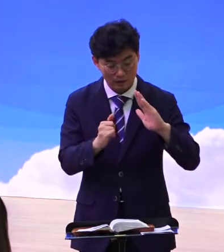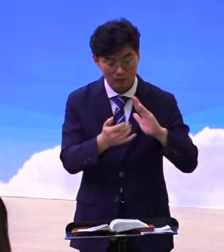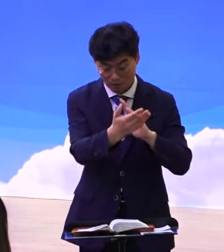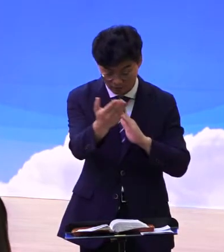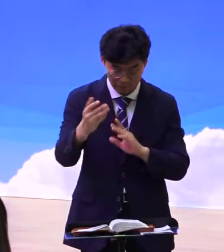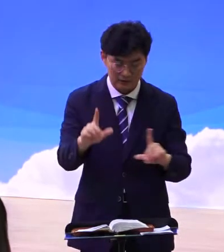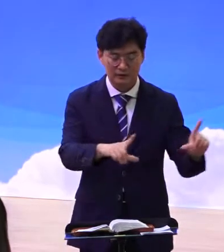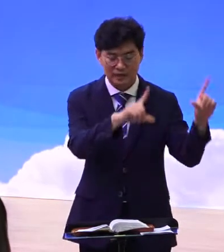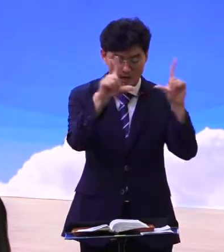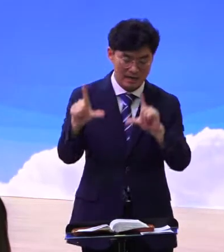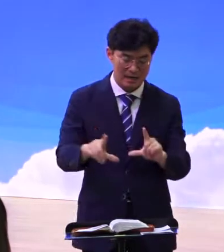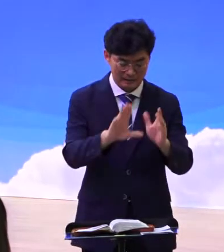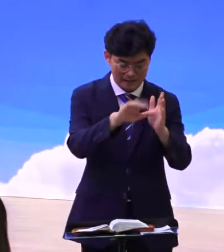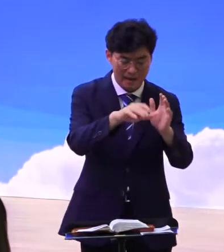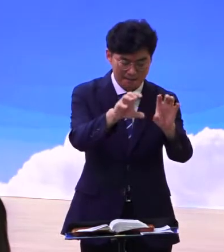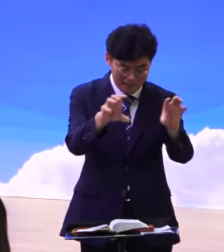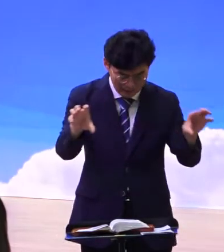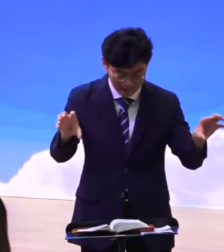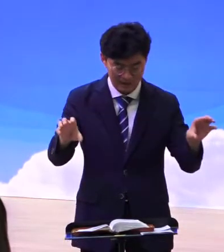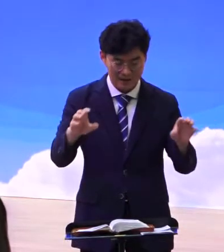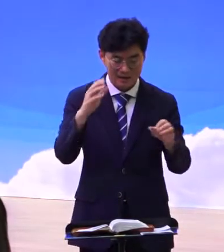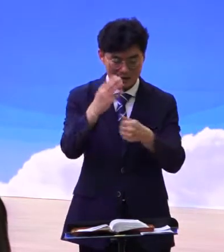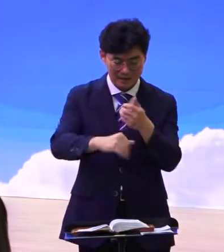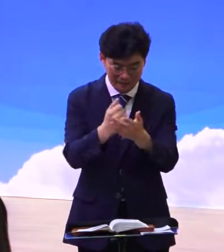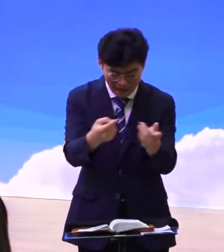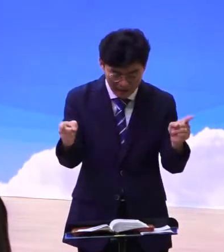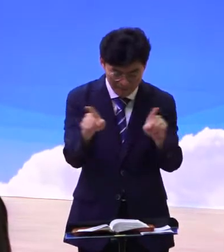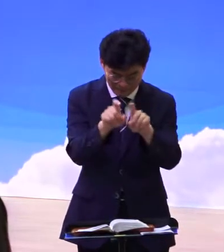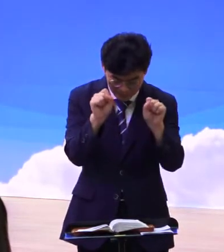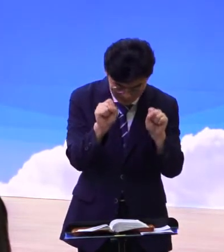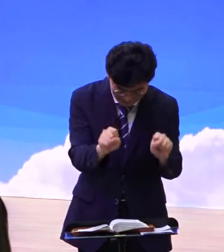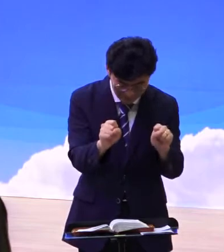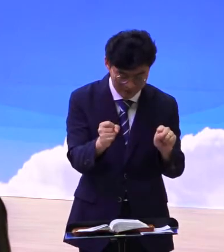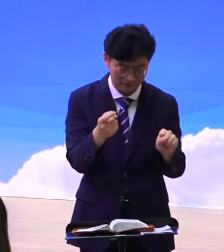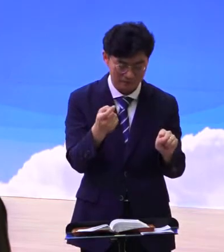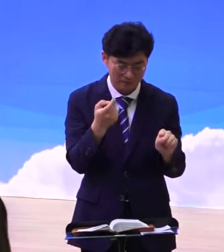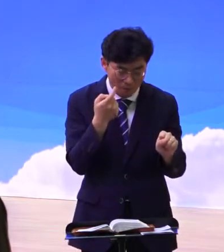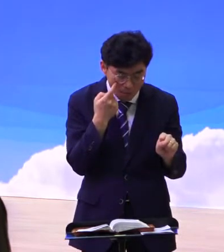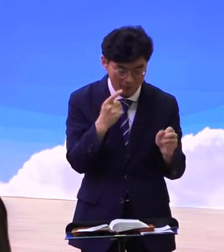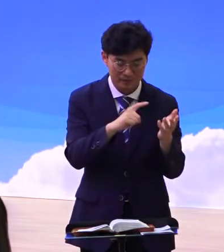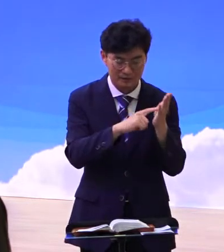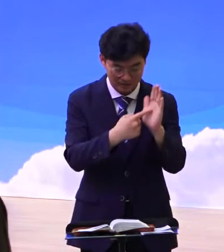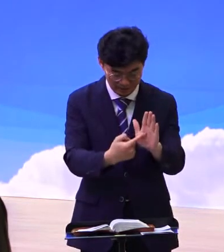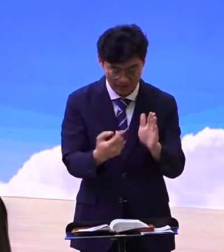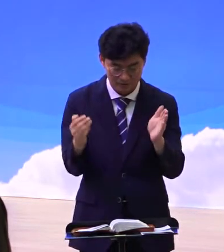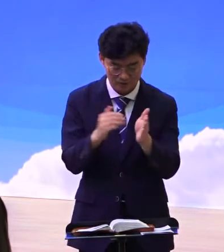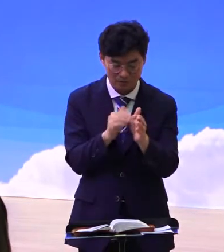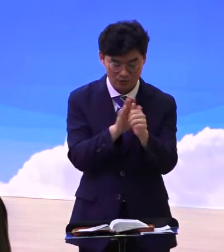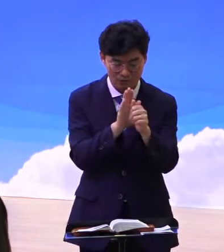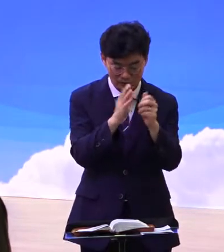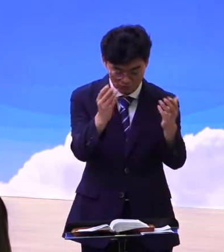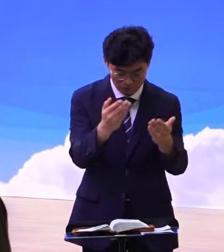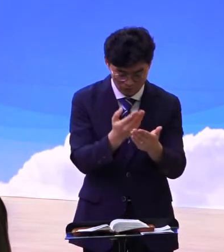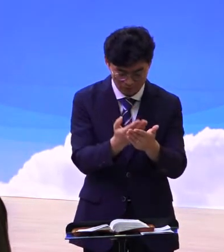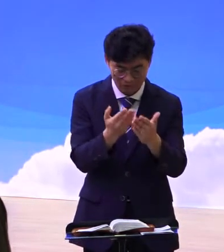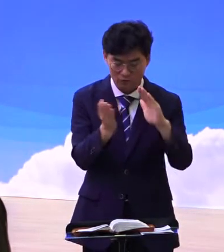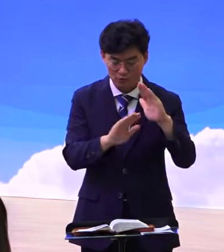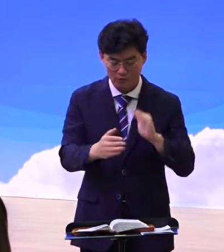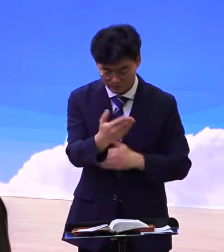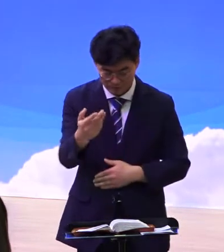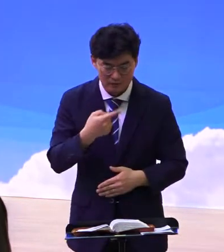현장에 하나님이 함께 계심을 보여주시옵시고 모든 성도들이 그 하나님의 동행하심을 체험하며